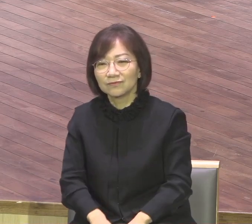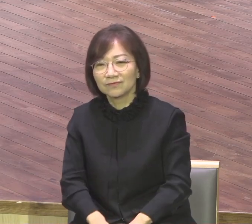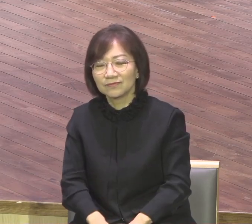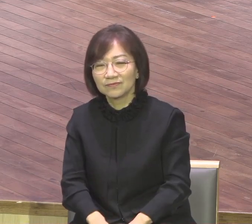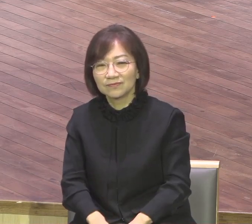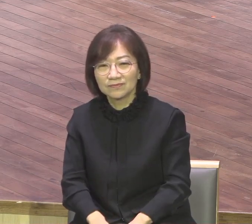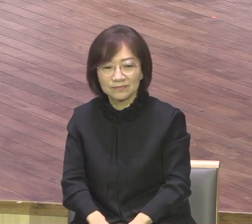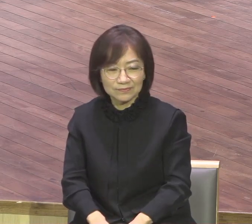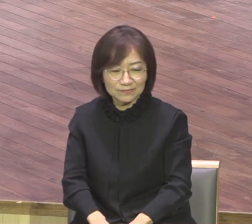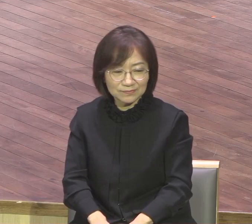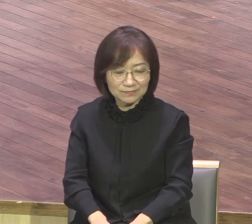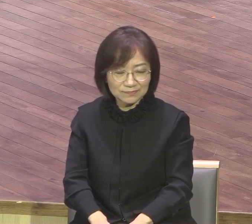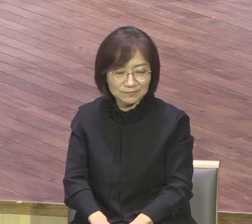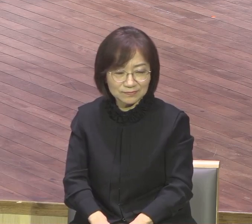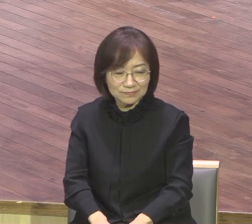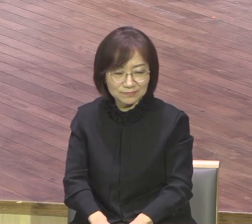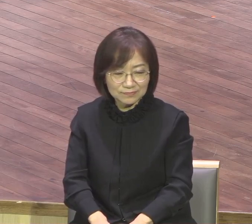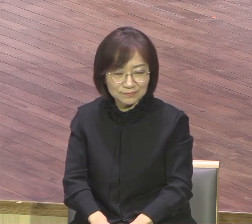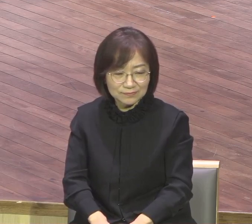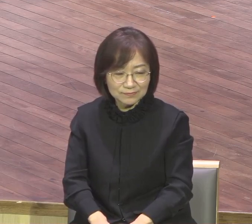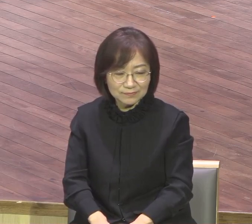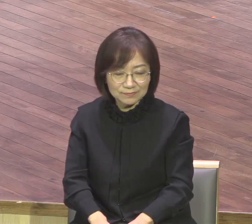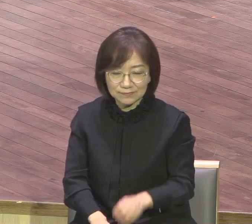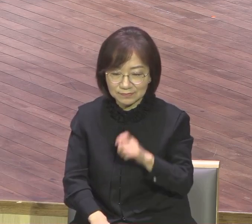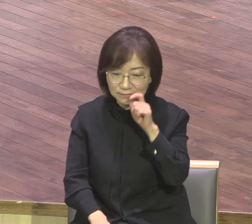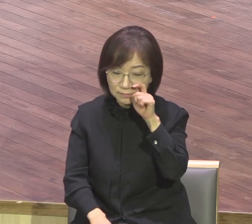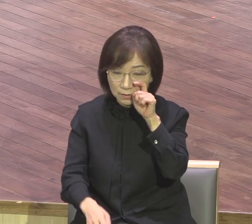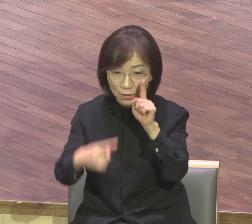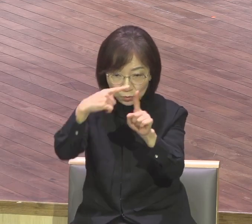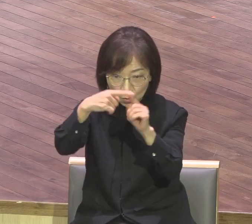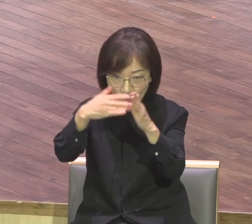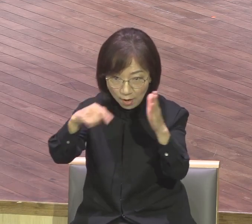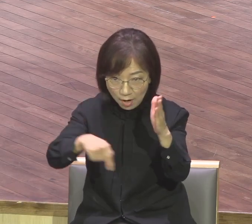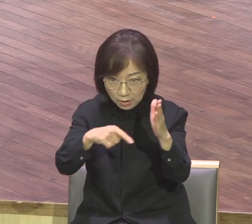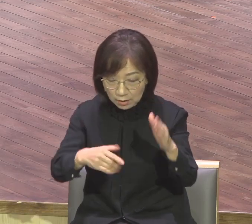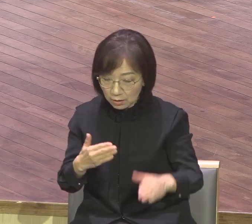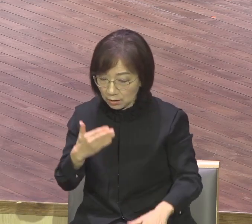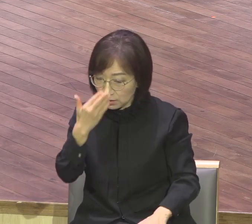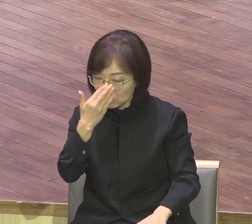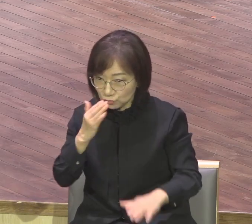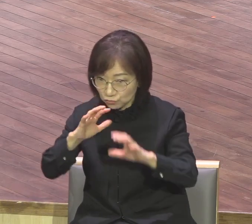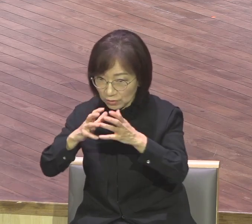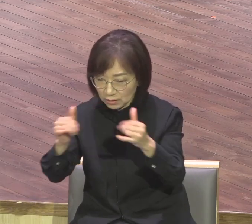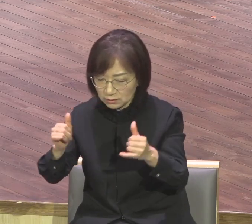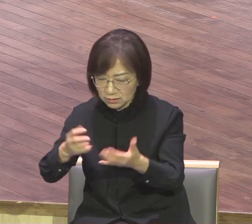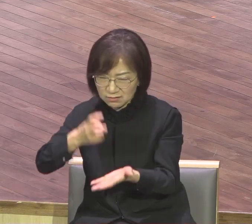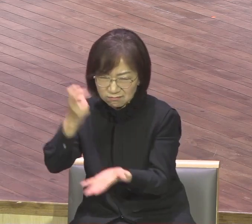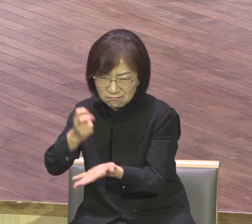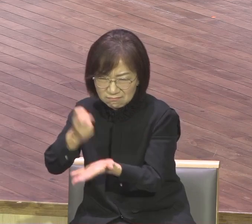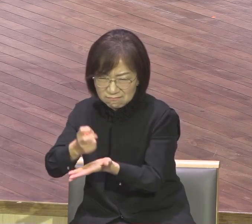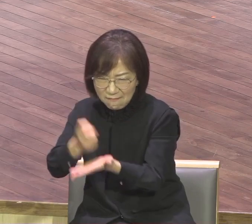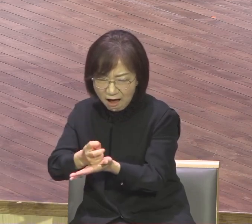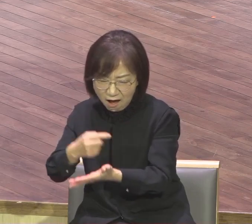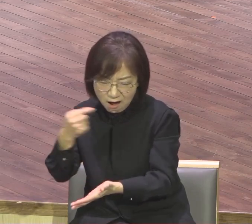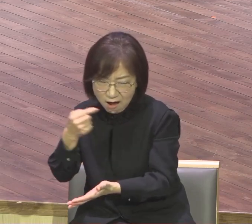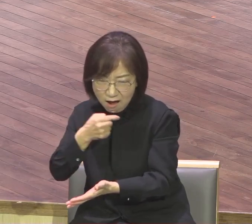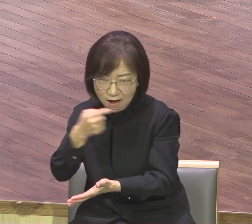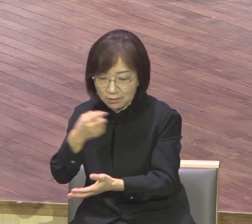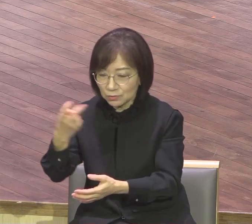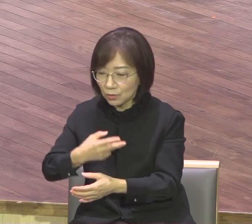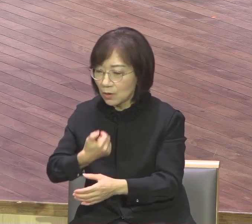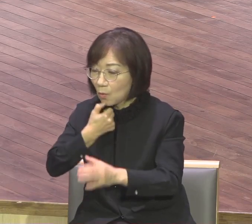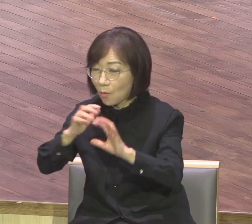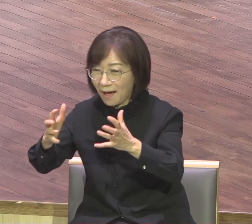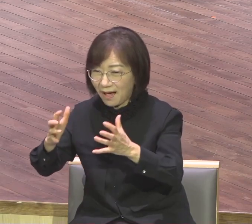romanas. 하나님의 교회 안에 유대 율법주의가 또 이 세상의 로마의 세속 문화가 이 교회 안에 다 들어왔다. Y